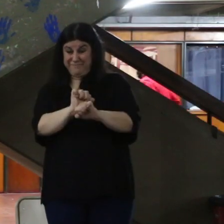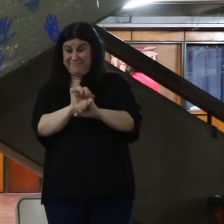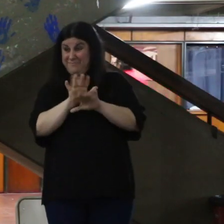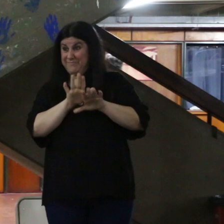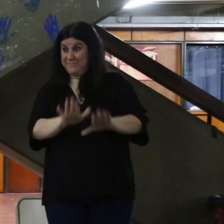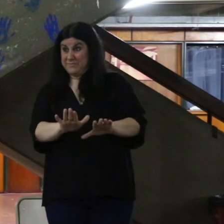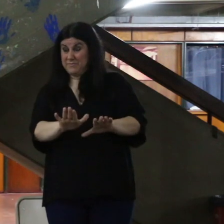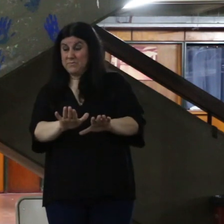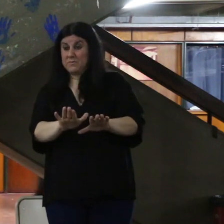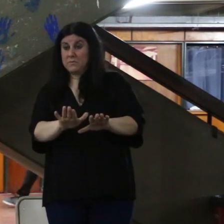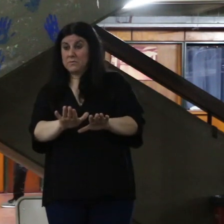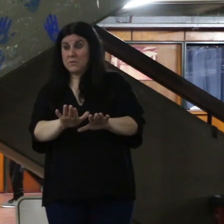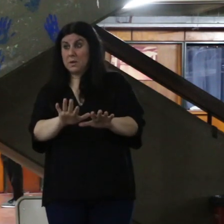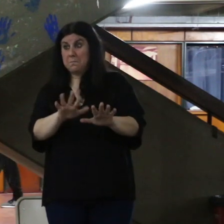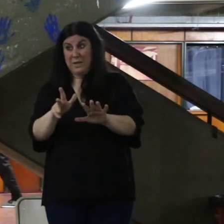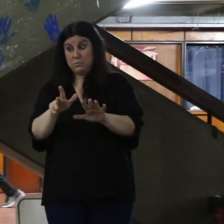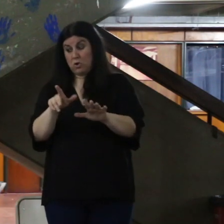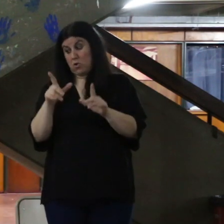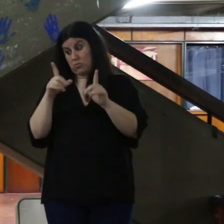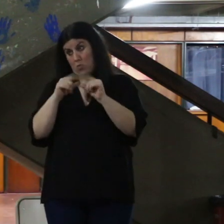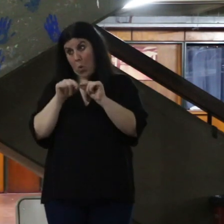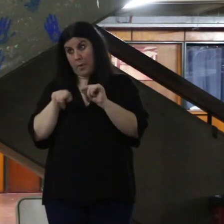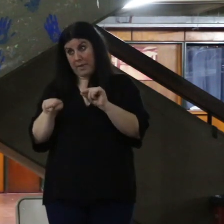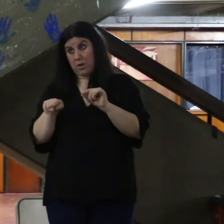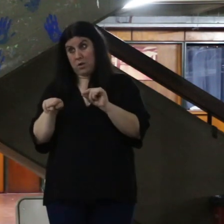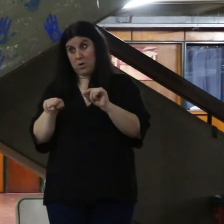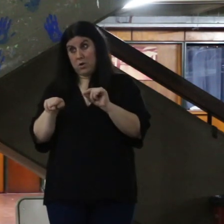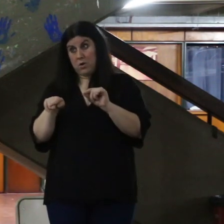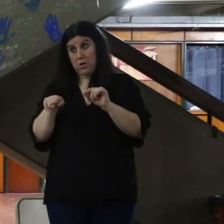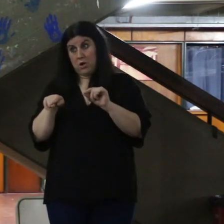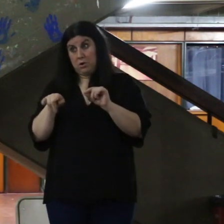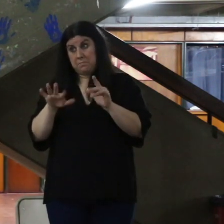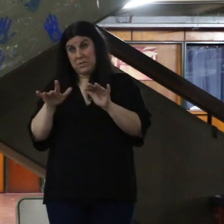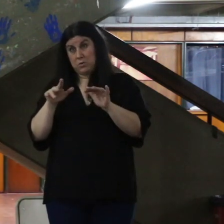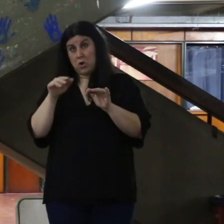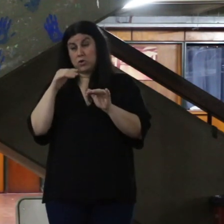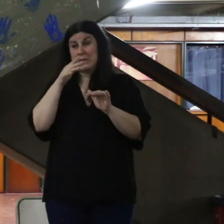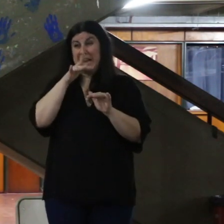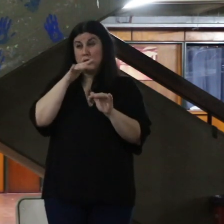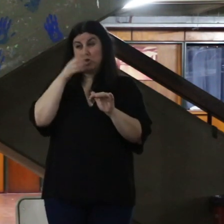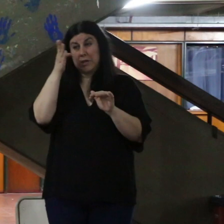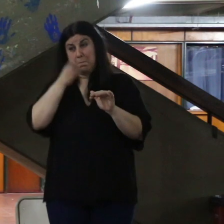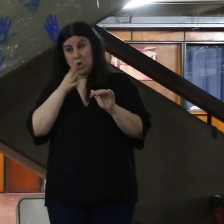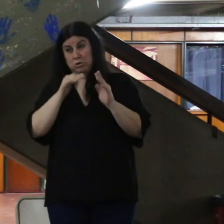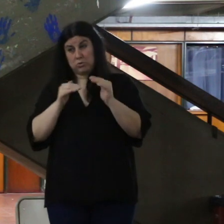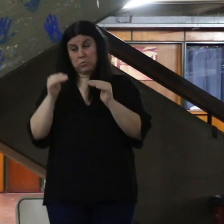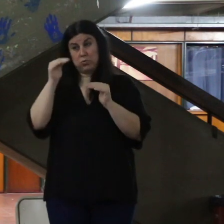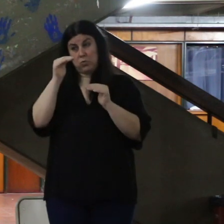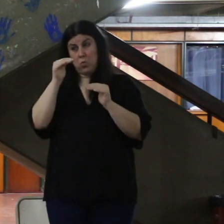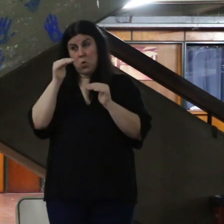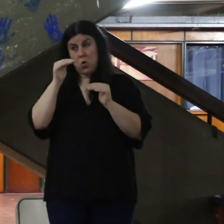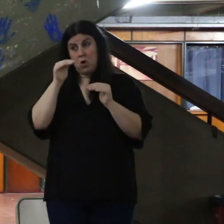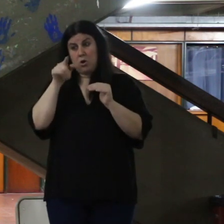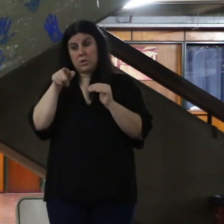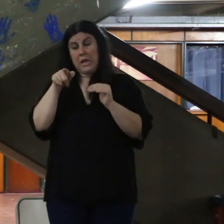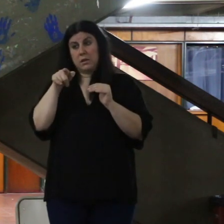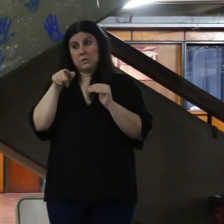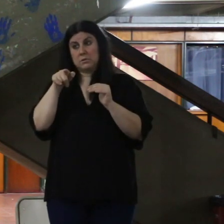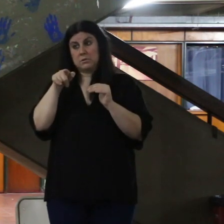se llegó a este número porque en cuarentena aumentó el 14%, ¿sí?, las